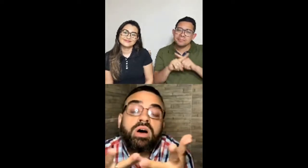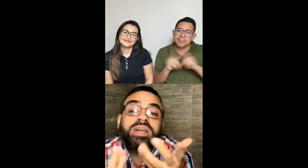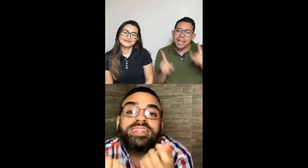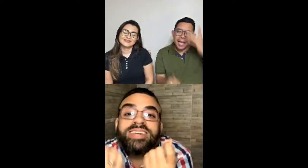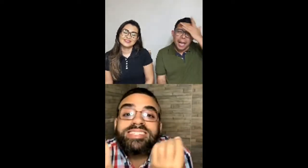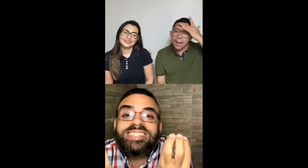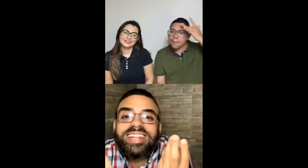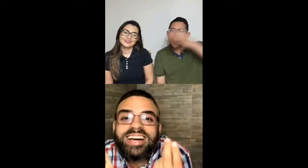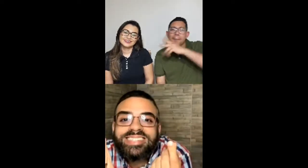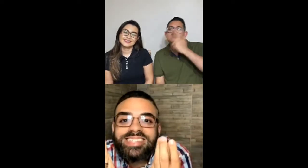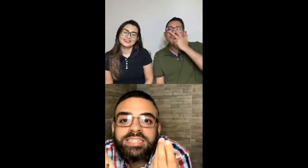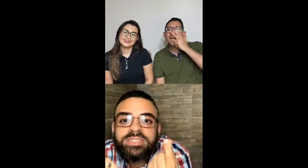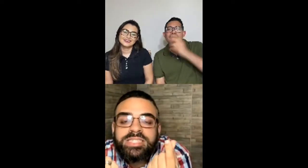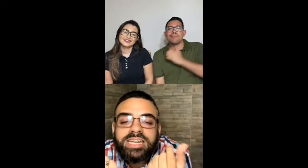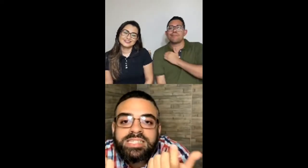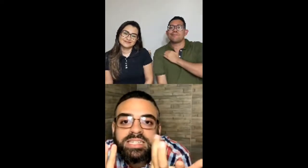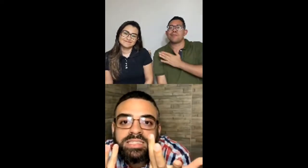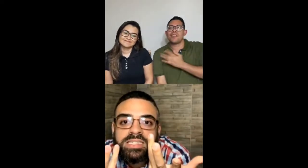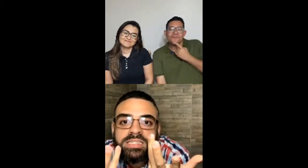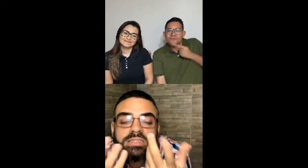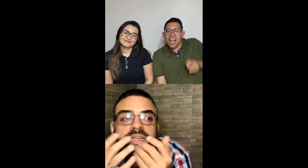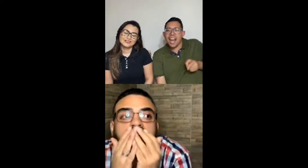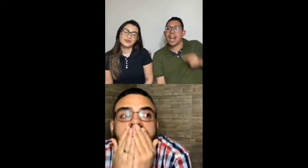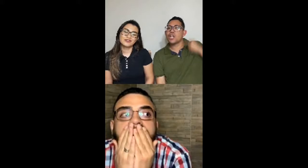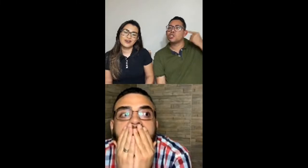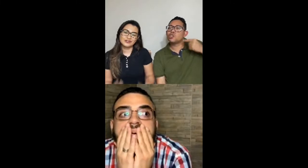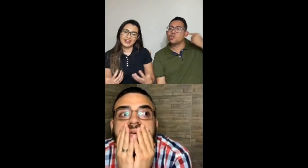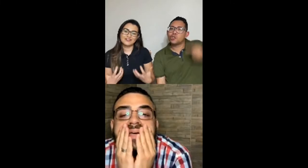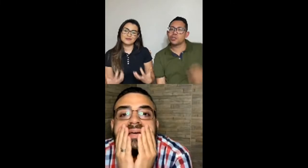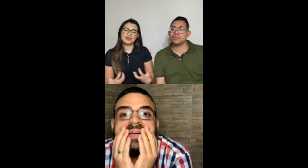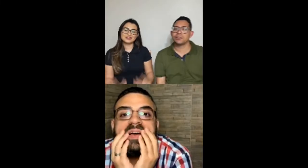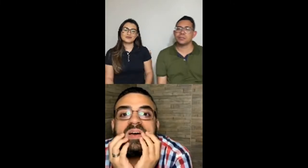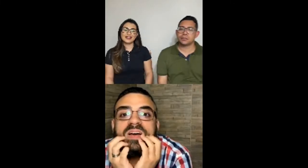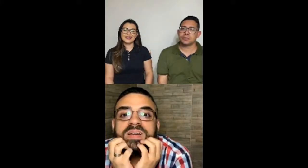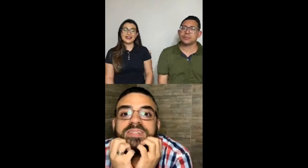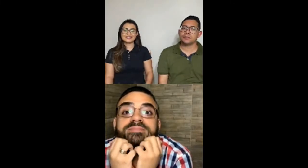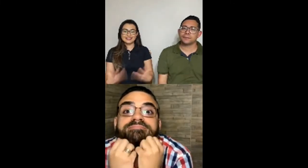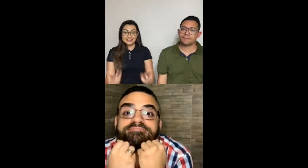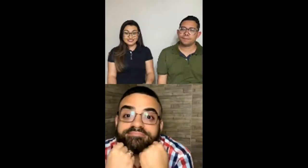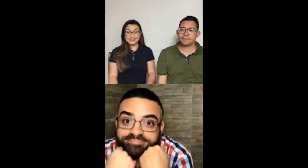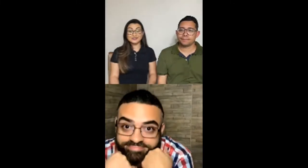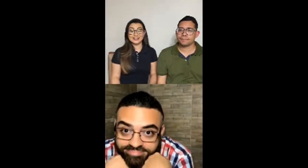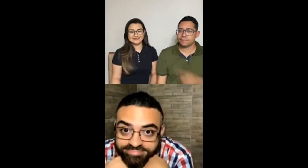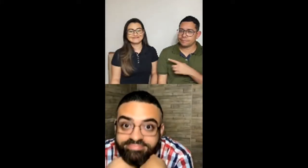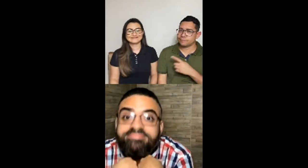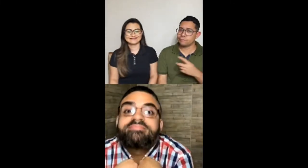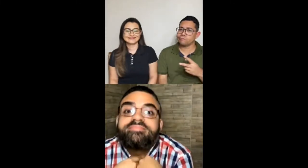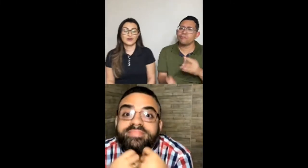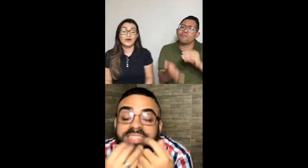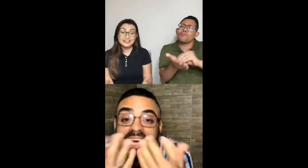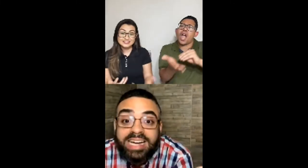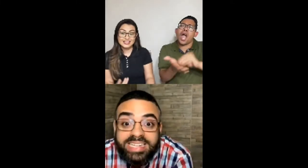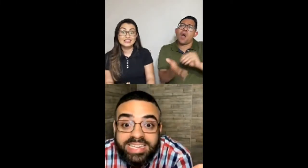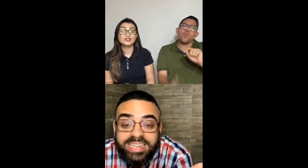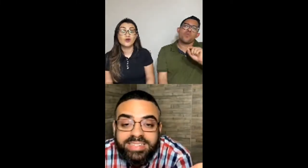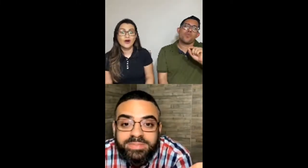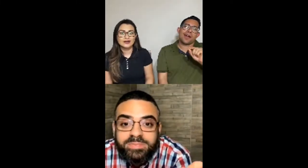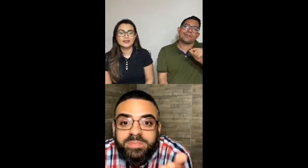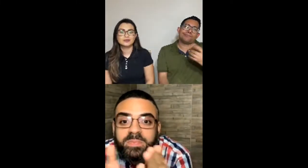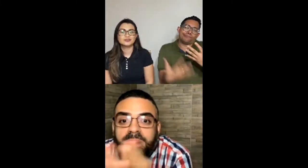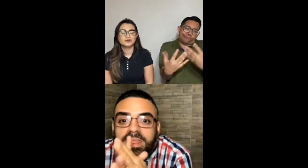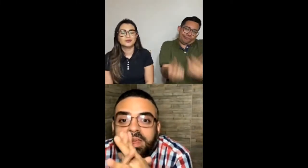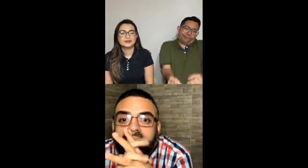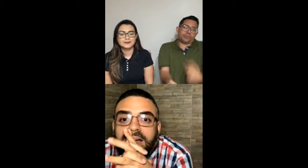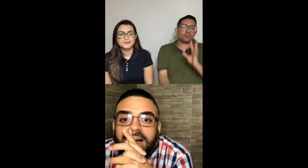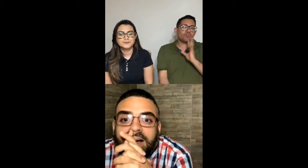A que dizia que era doida. Estava sinalizando. Então, o que faltava mesmo orando em era a sinais, explicação, em né? sinais tailandeses. Conhecer a história